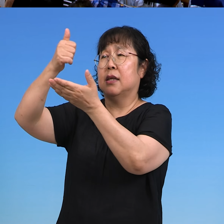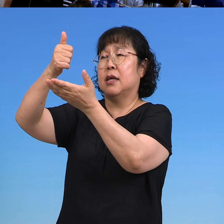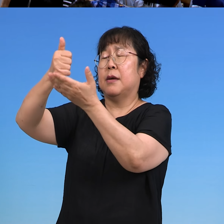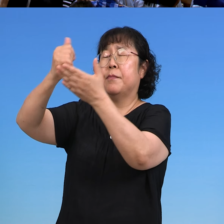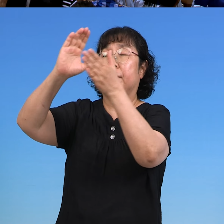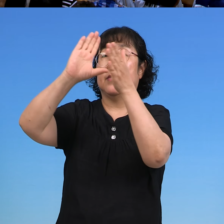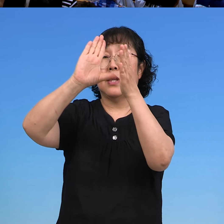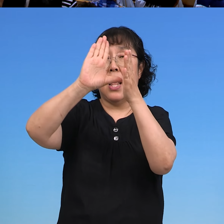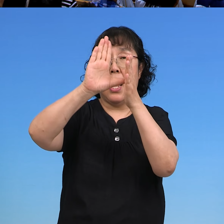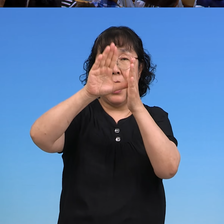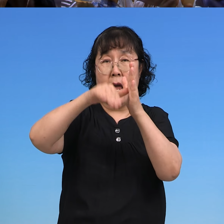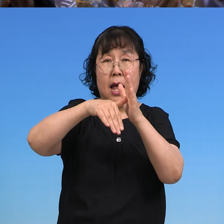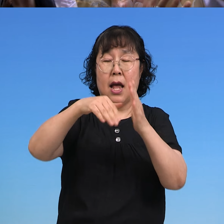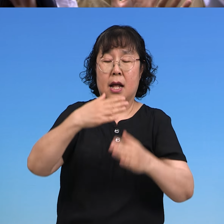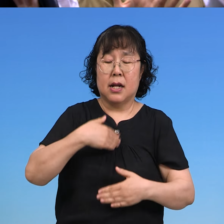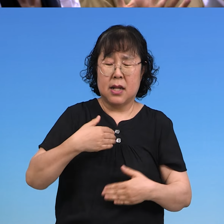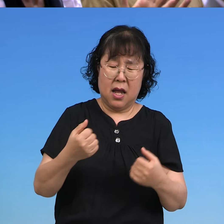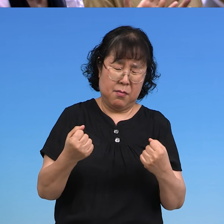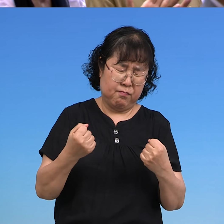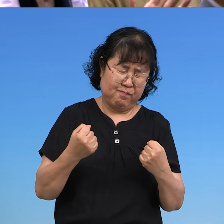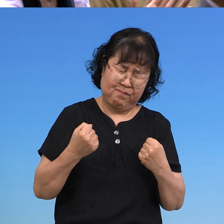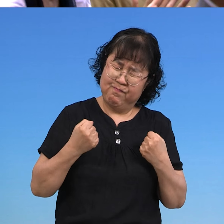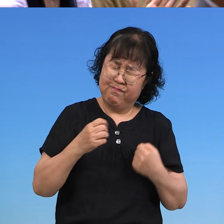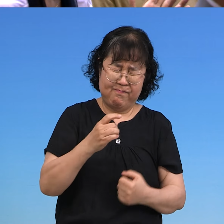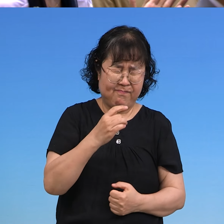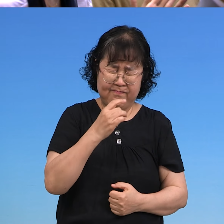내 힘으로 안 될 때,